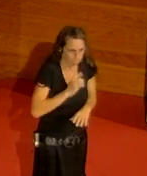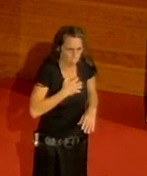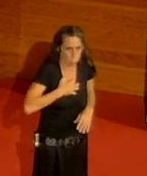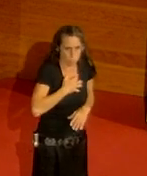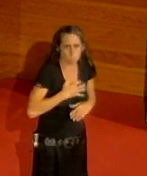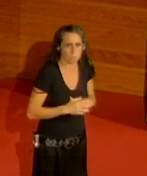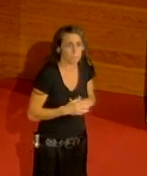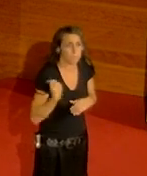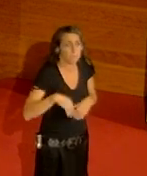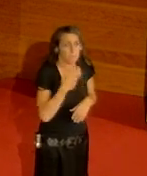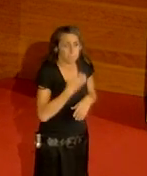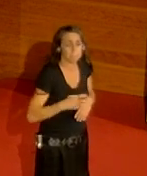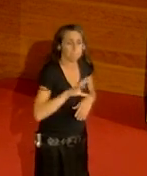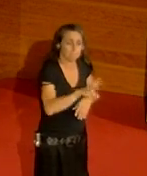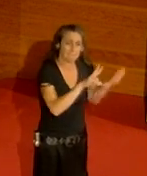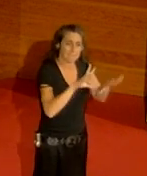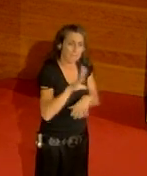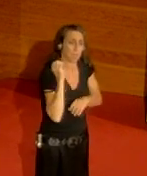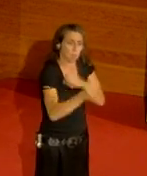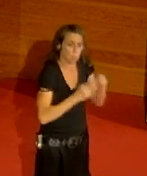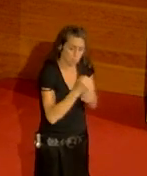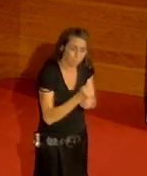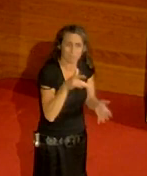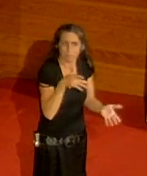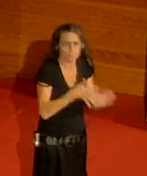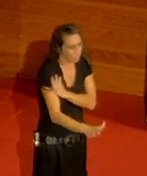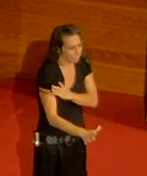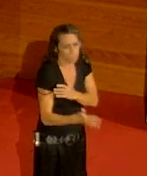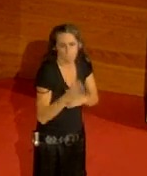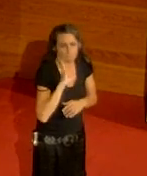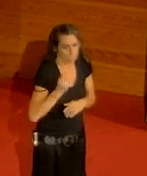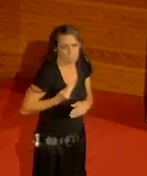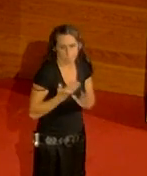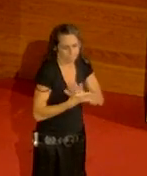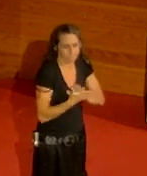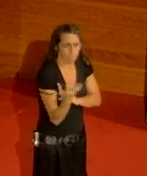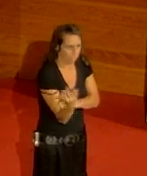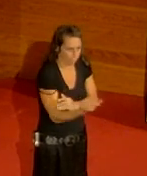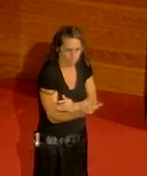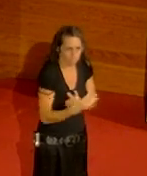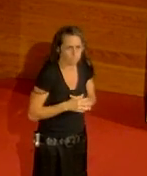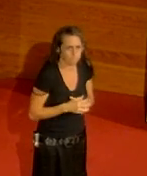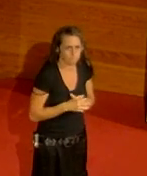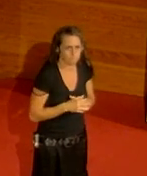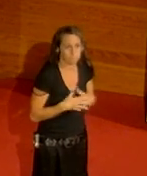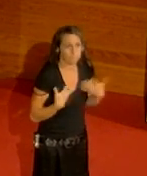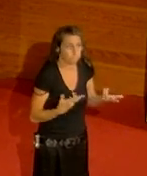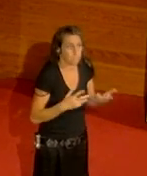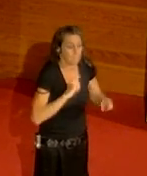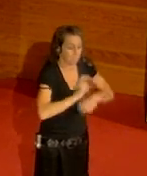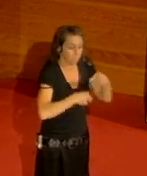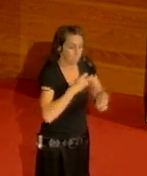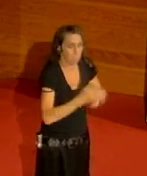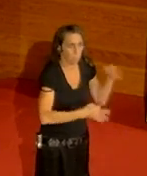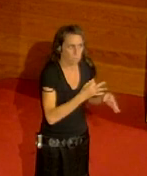hablar de 75 años del Estado Israel implica hablar de Palestina y Cómo afecta en concreto la reforma judicial